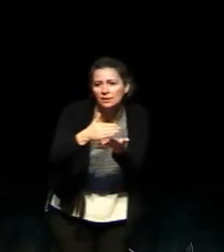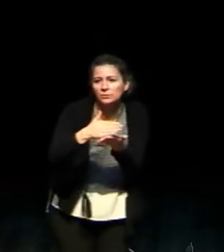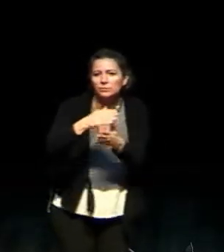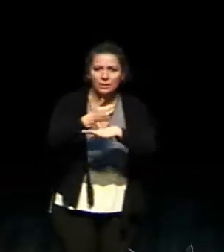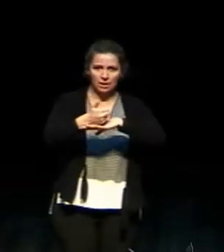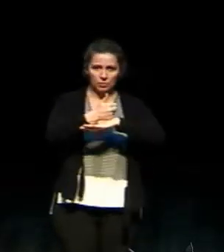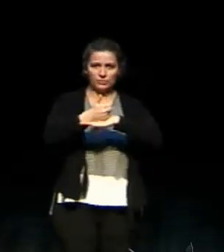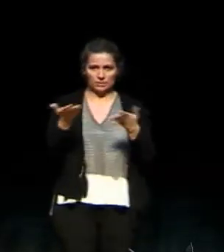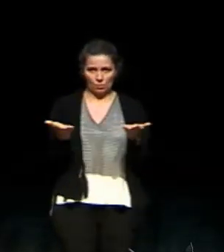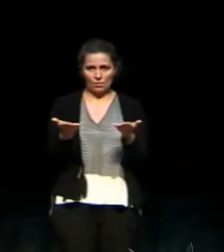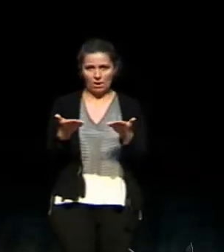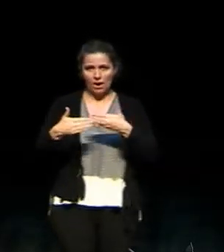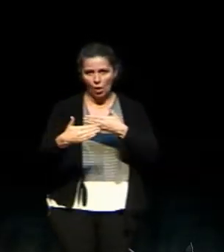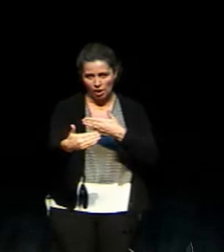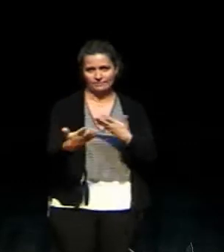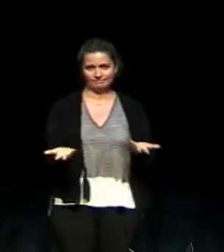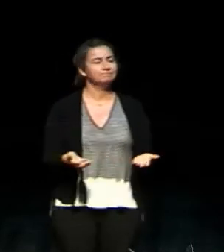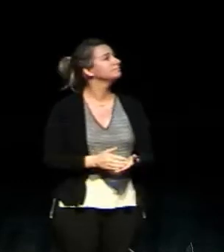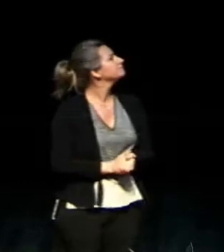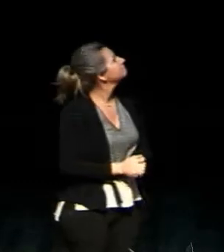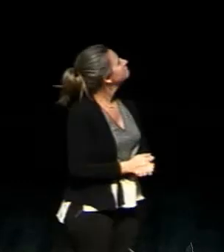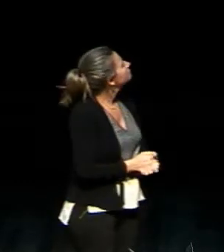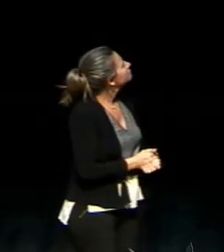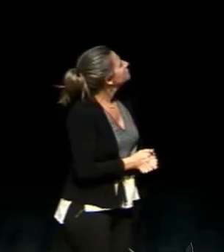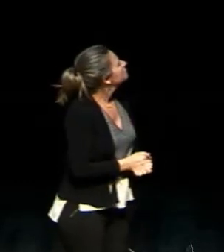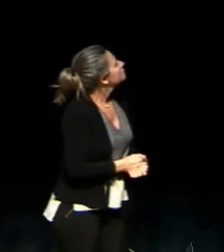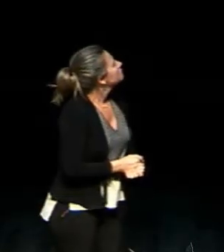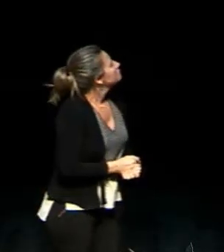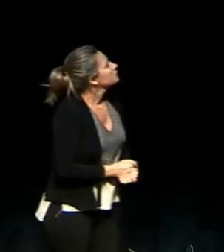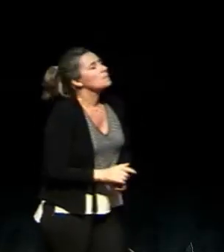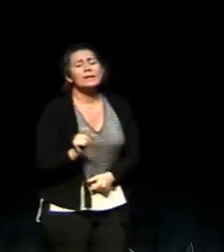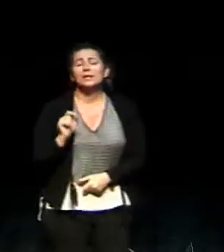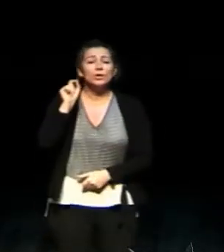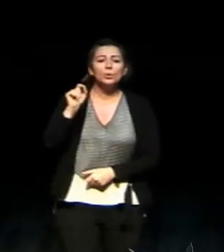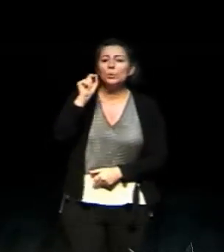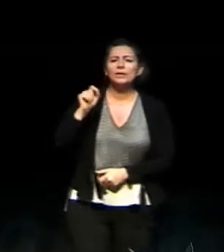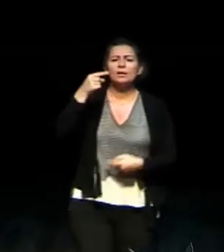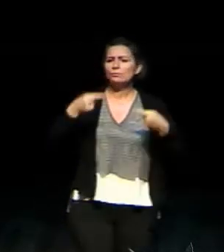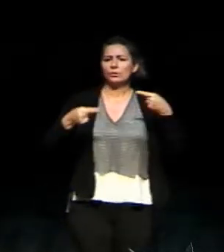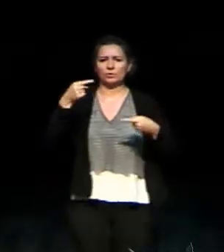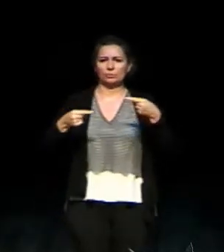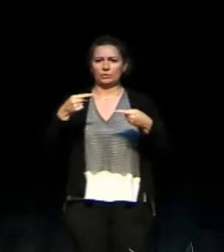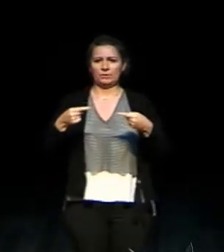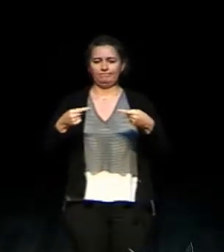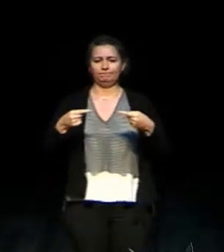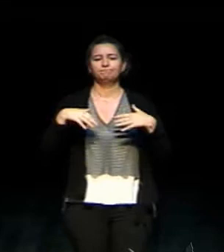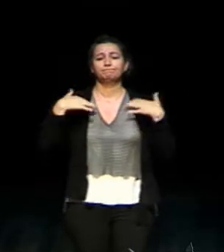bem consciente sobre o ensino de língua de sinais, sobre o profissional que trabalha com a língua de sinais hoje.